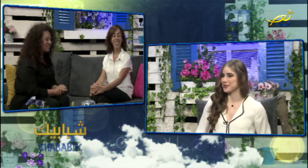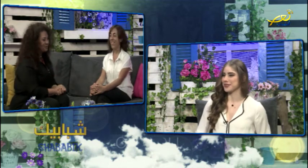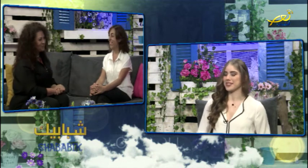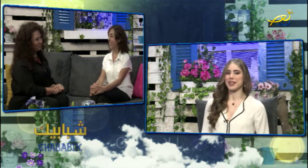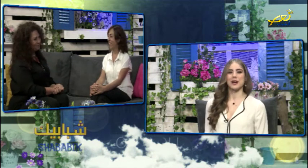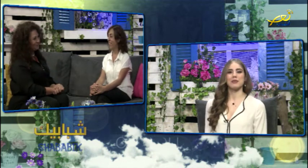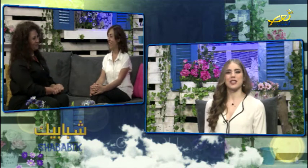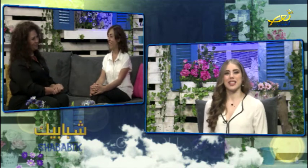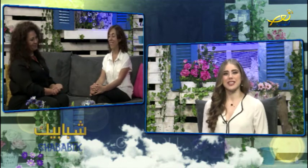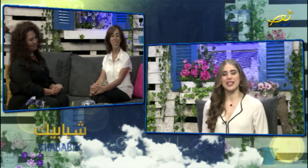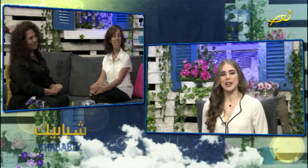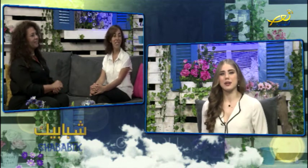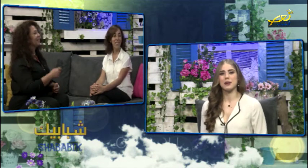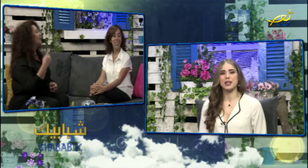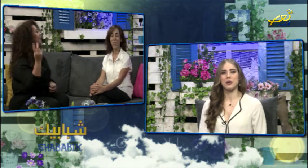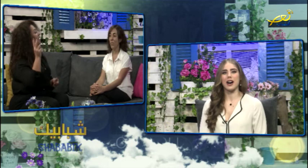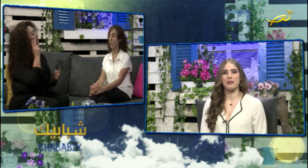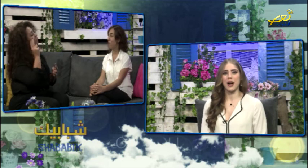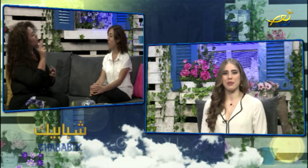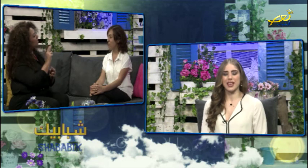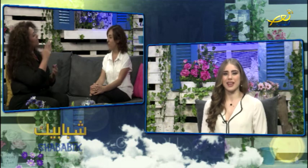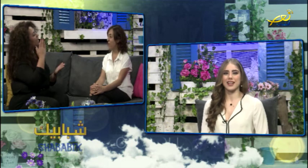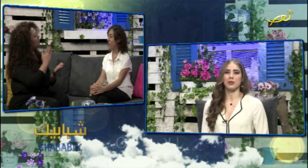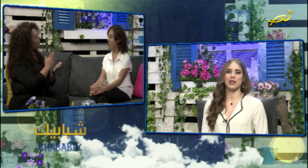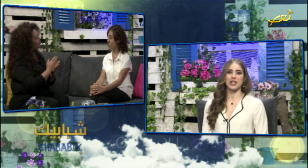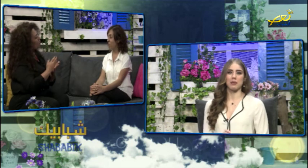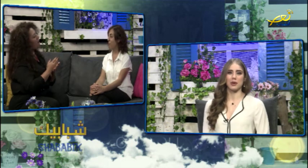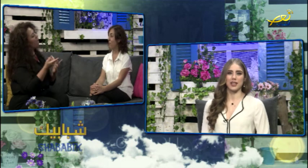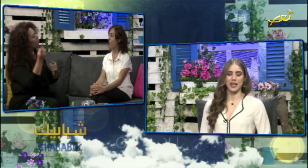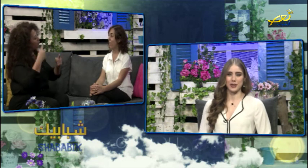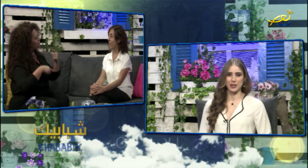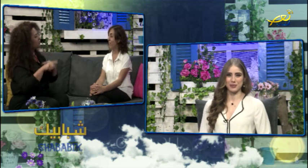نور. مشاهدينا منتوقف مع بريك ومنرجع منعود لألكم.